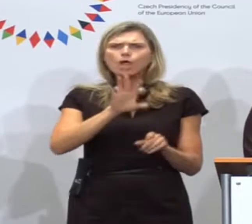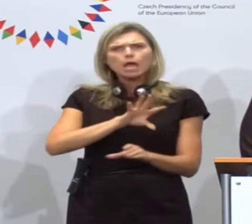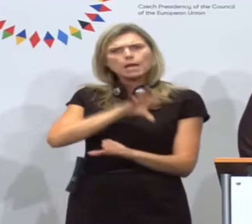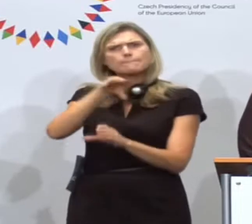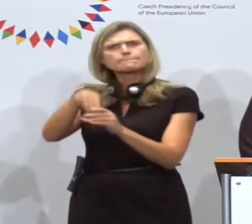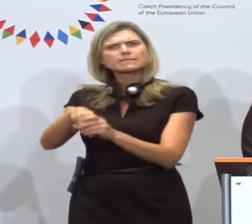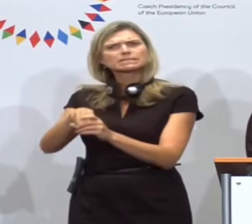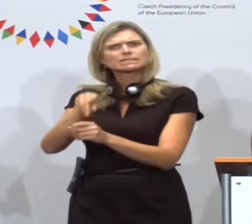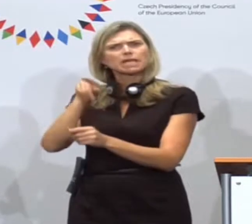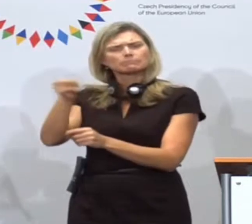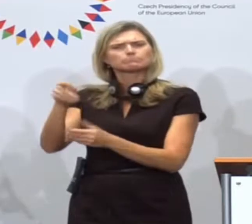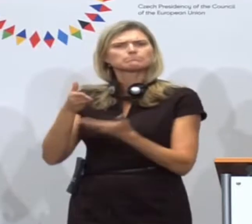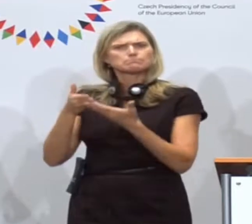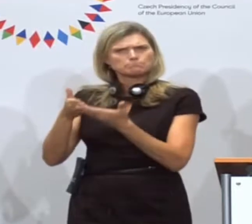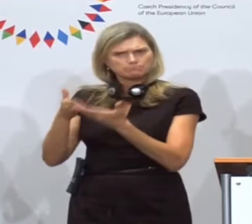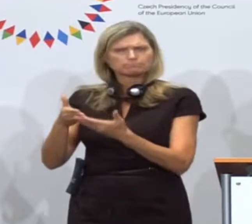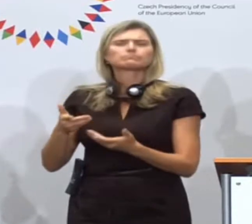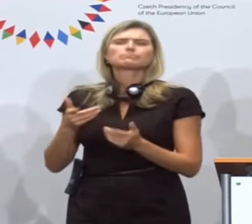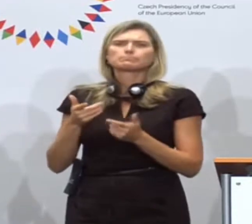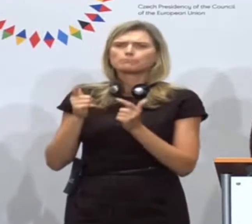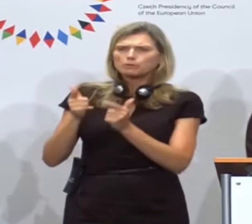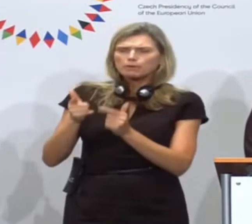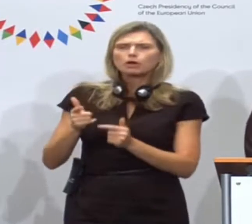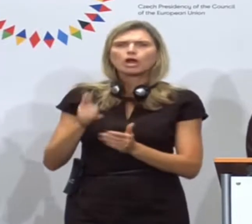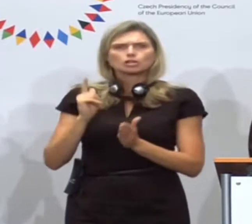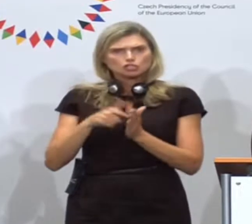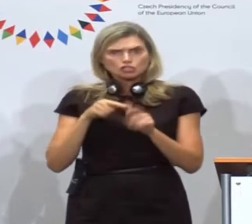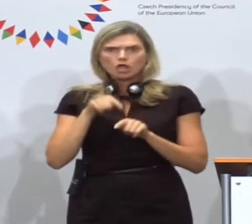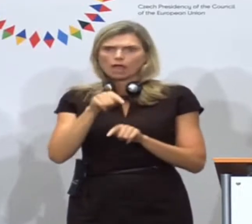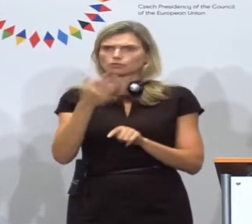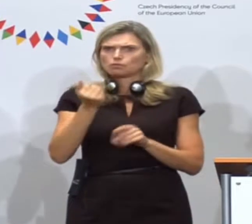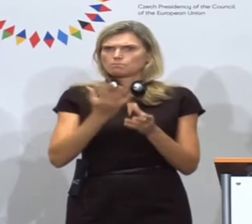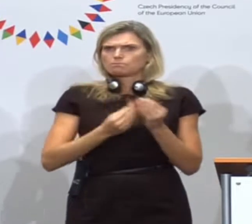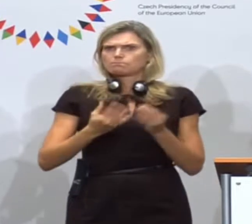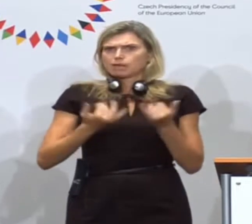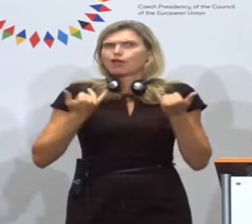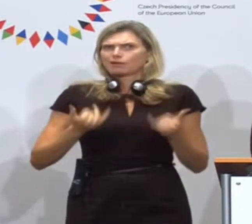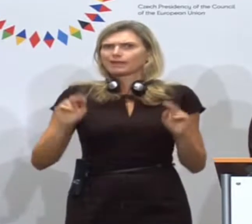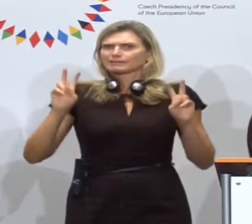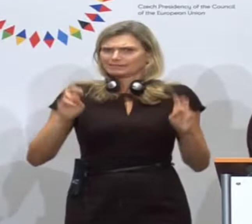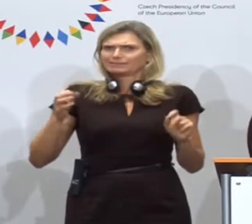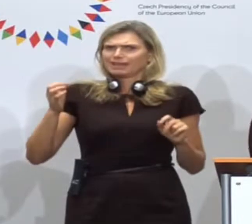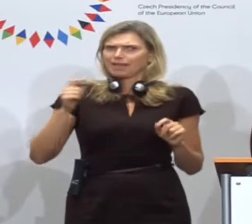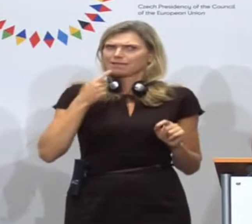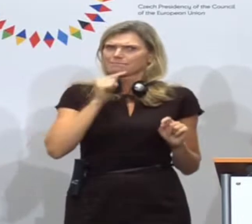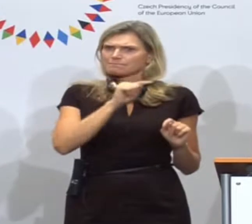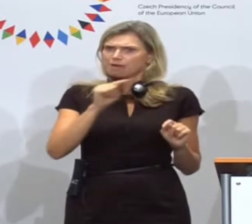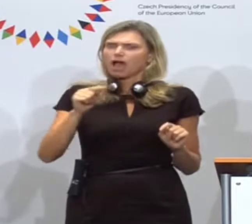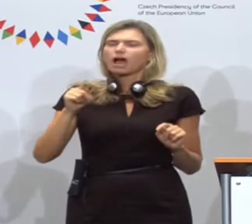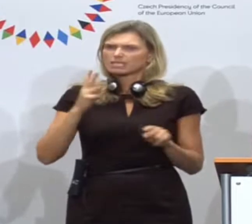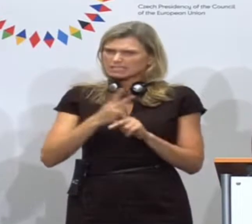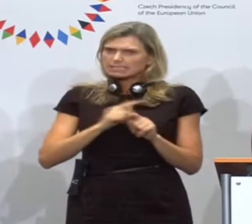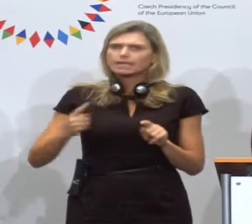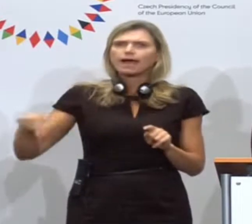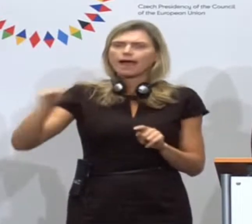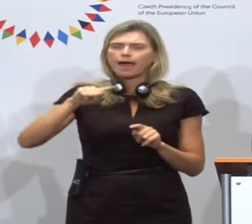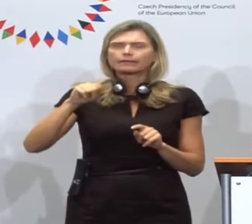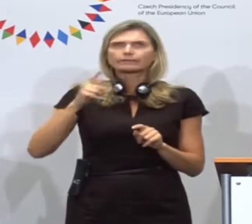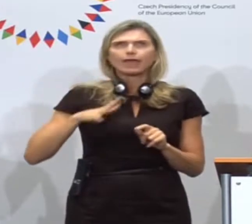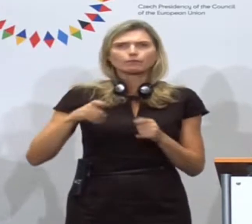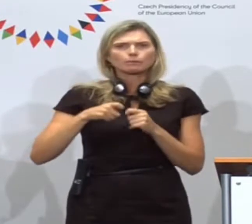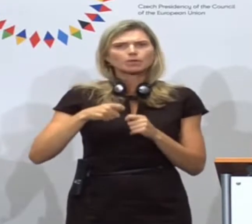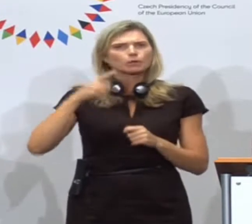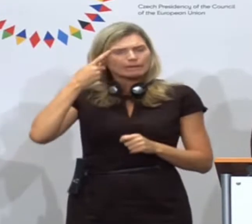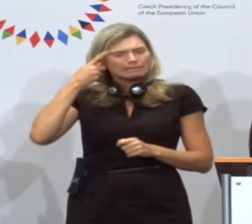téma bylo poměrně častokrát zmiňováno v tom našem dnešním jednání. Jsme si vědomi toho, že ta